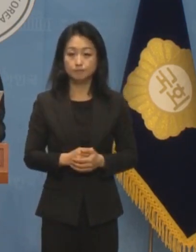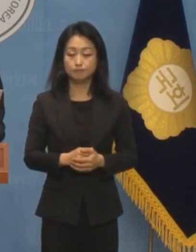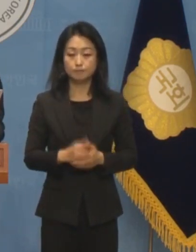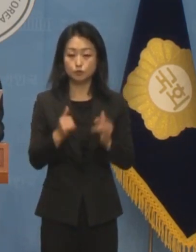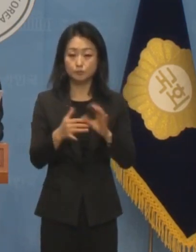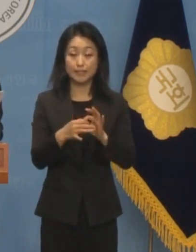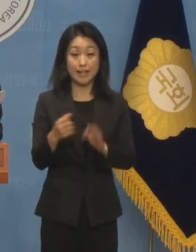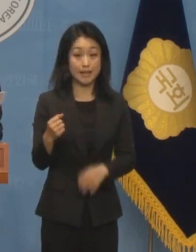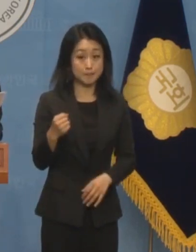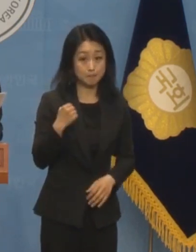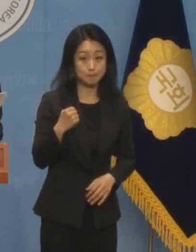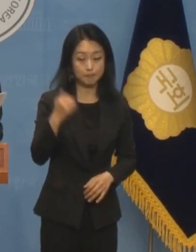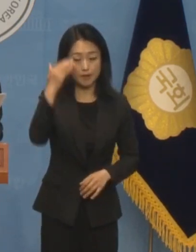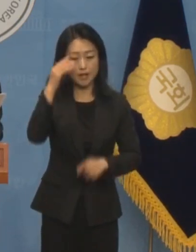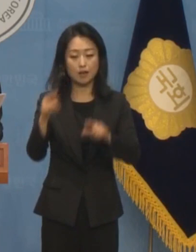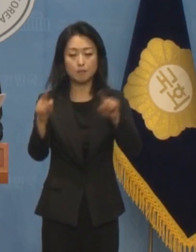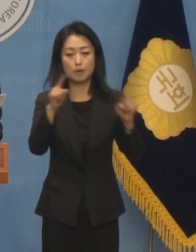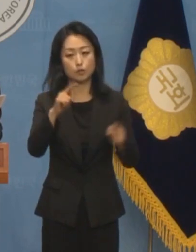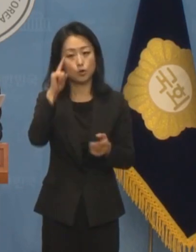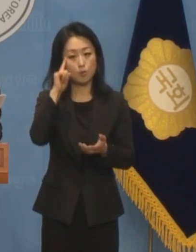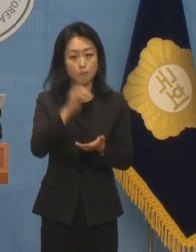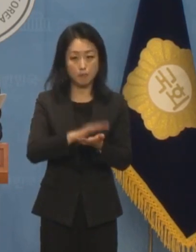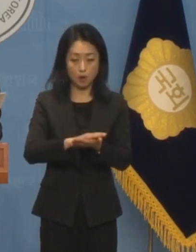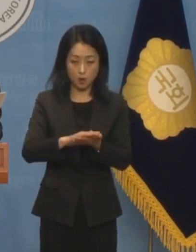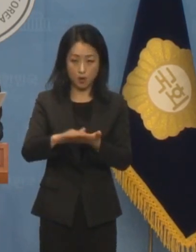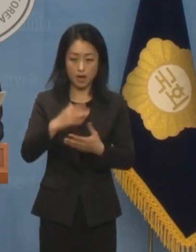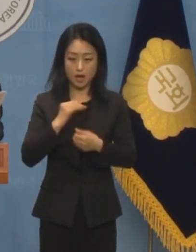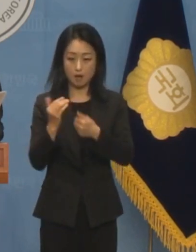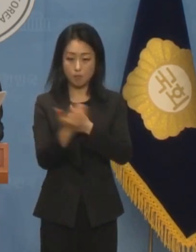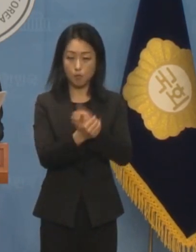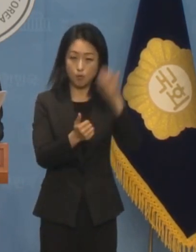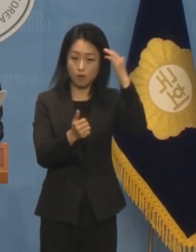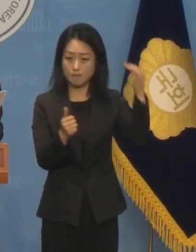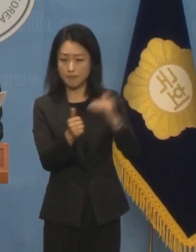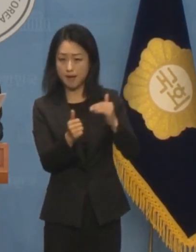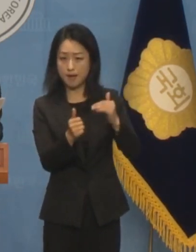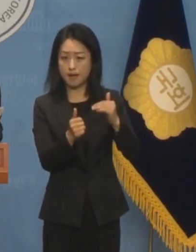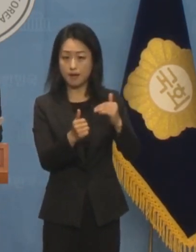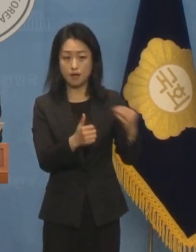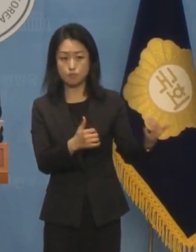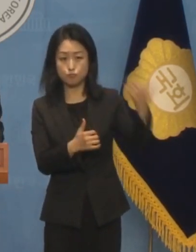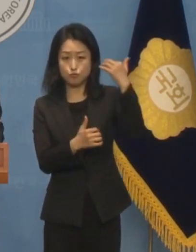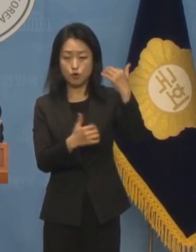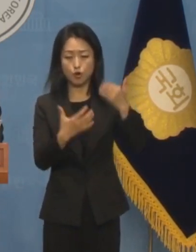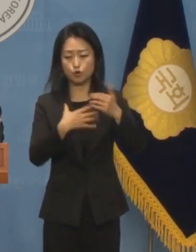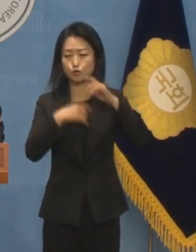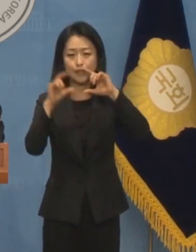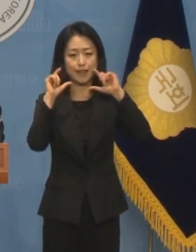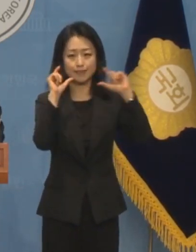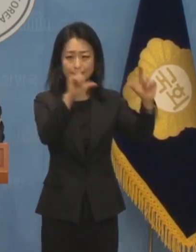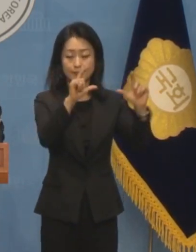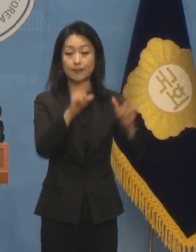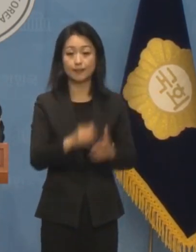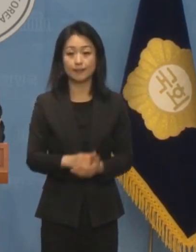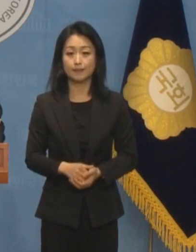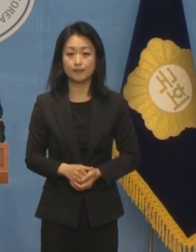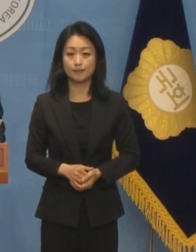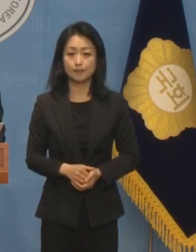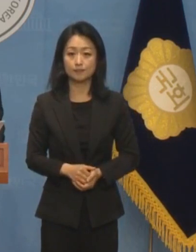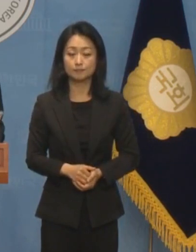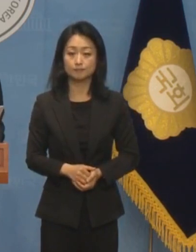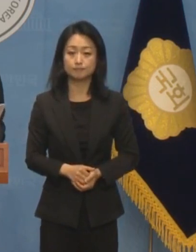국민의힘은 한반도의 평화와 안전을 심각하게 위협하는 무력 도발 행위를 강력하게 규탄합니다.